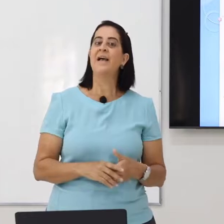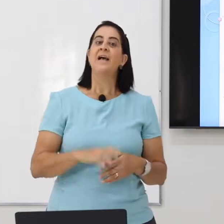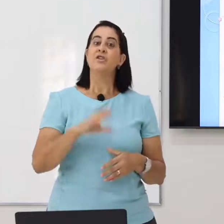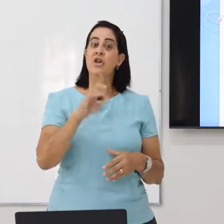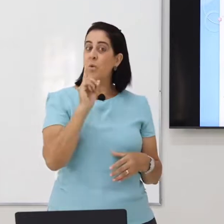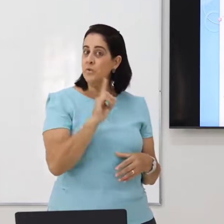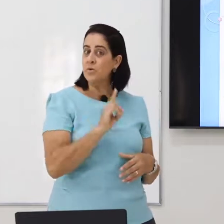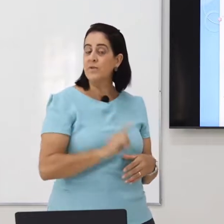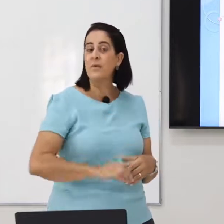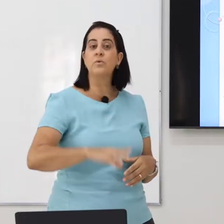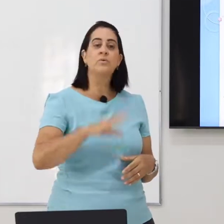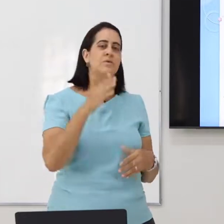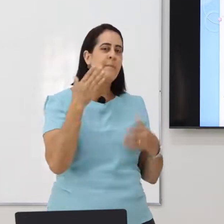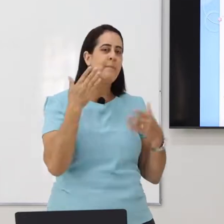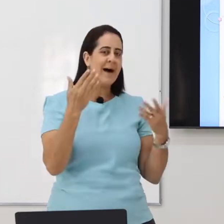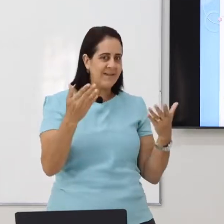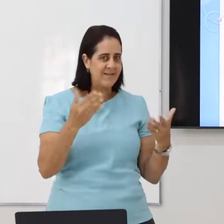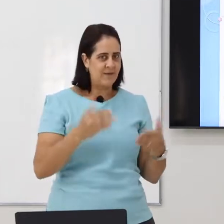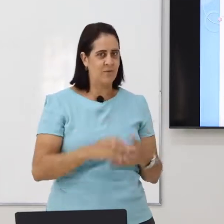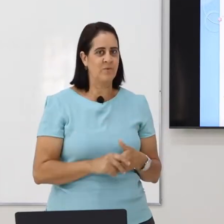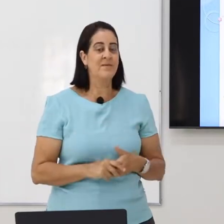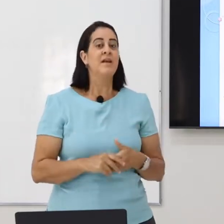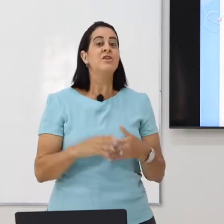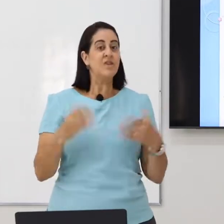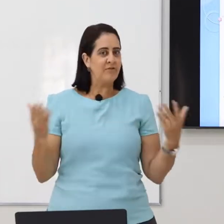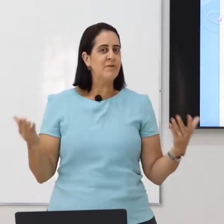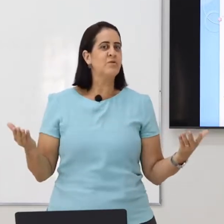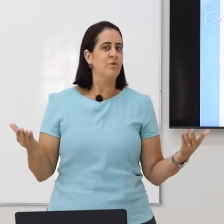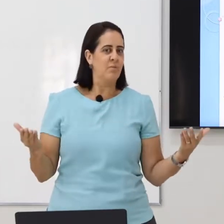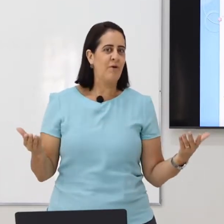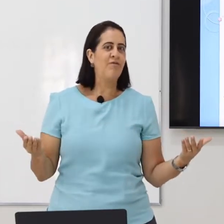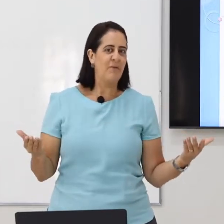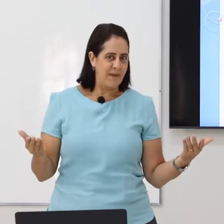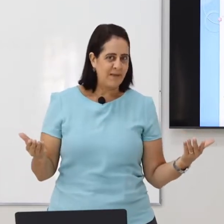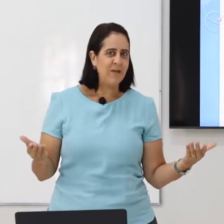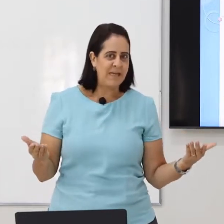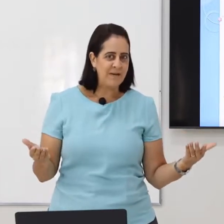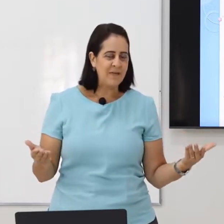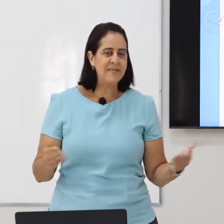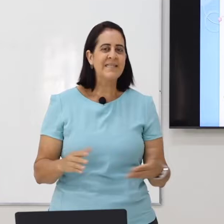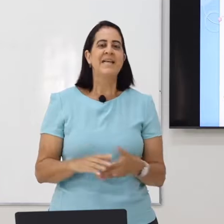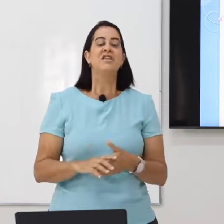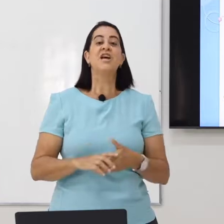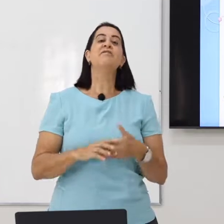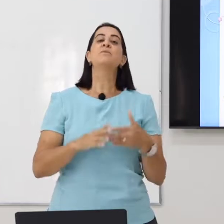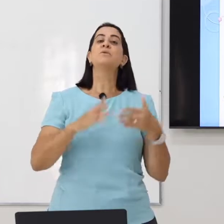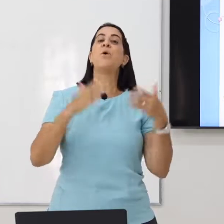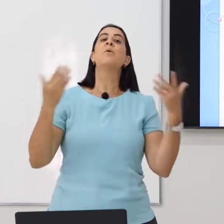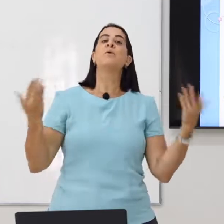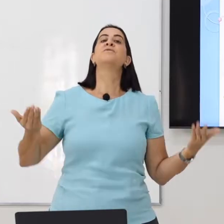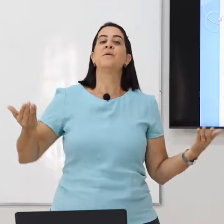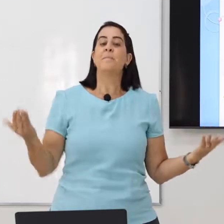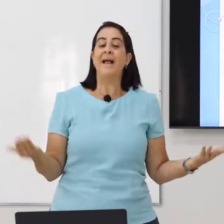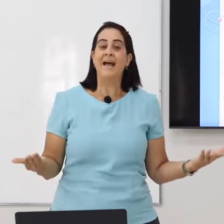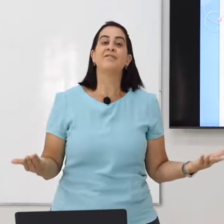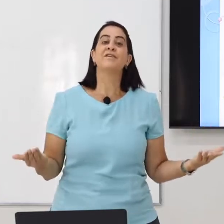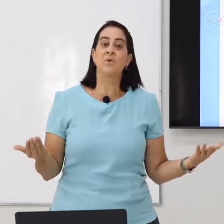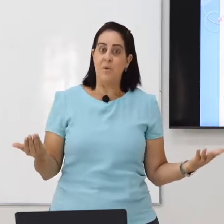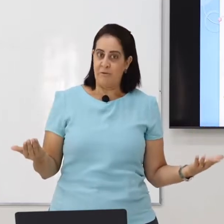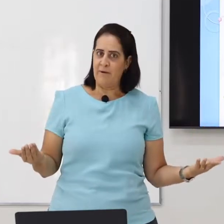de alguns conteúdos básicos. Já vimos sobre o alfabeto em Libras, já vimos como construir palavras com o